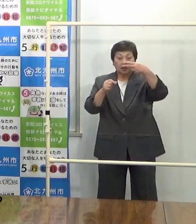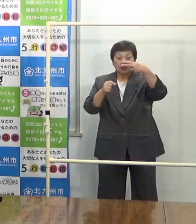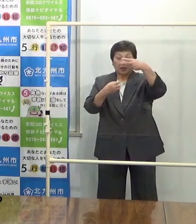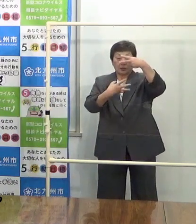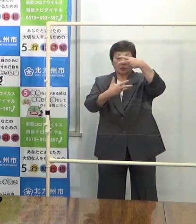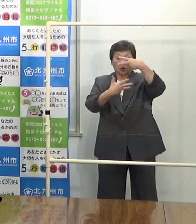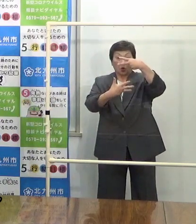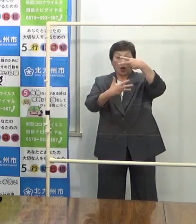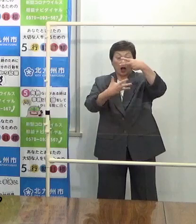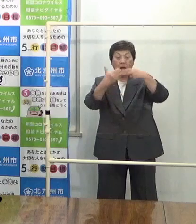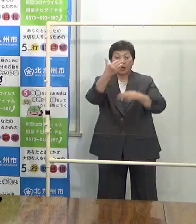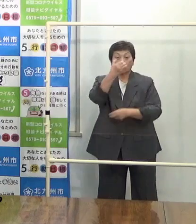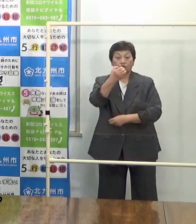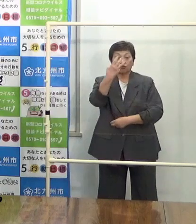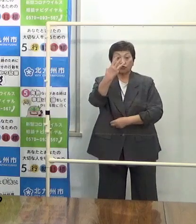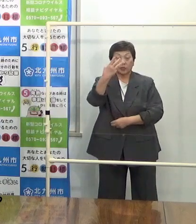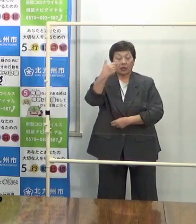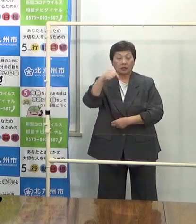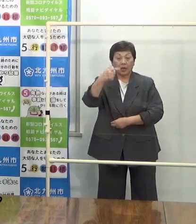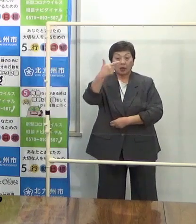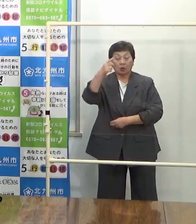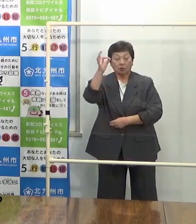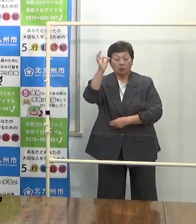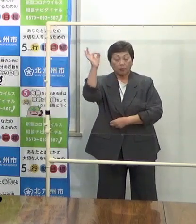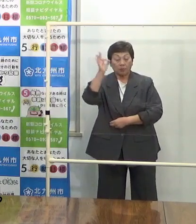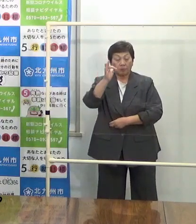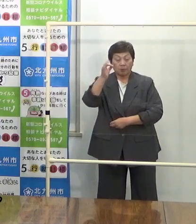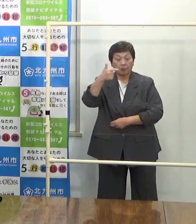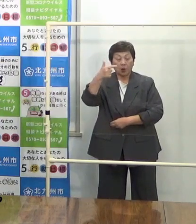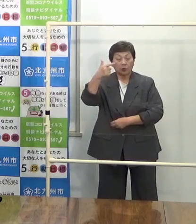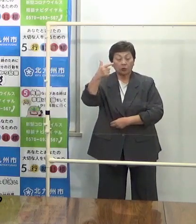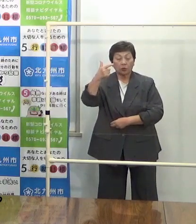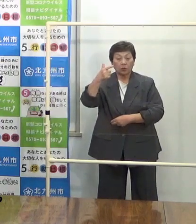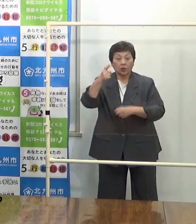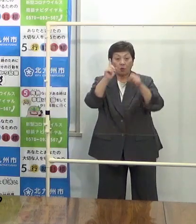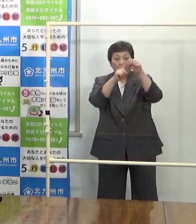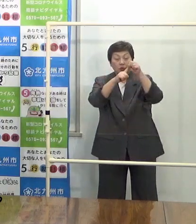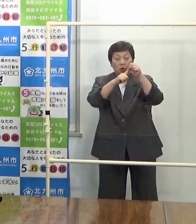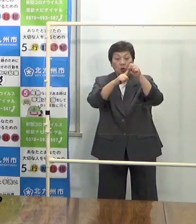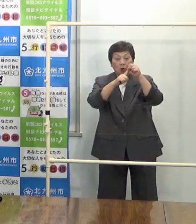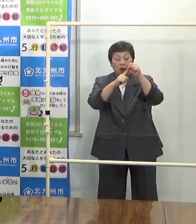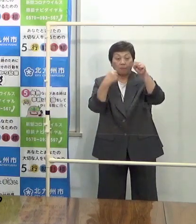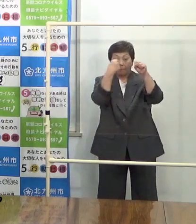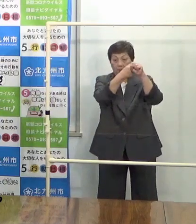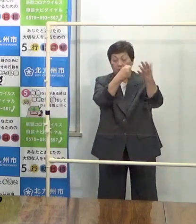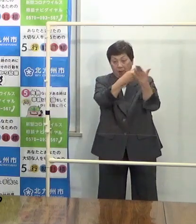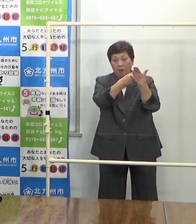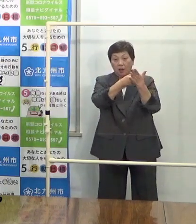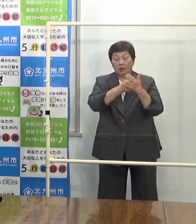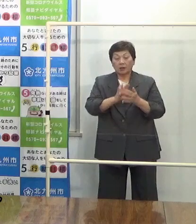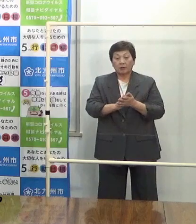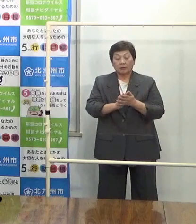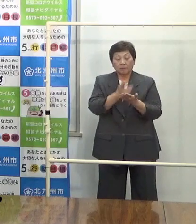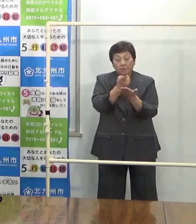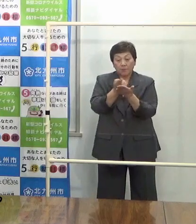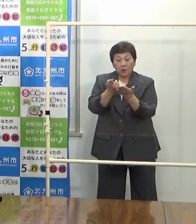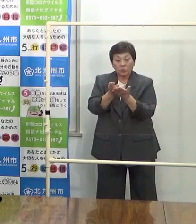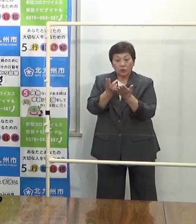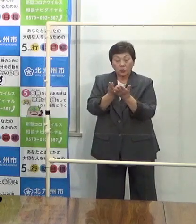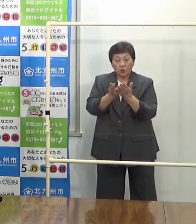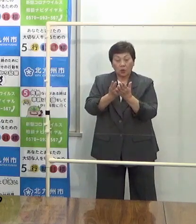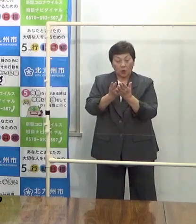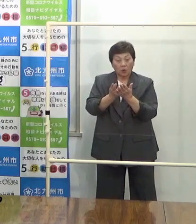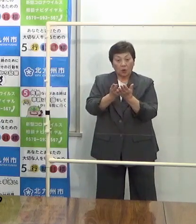現在 93.6 名、目標達成しております。しかし2つ目の基準、病床の稼働率を見ると